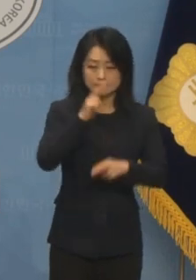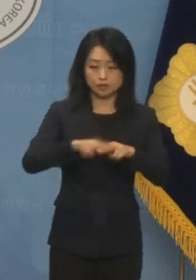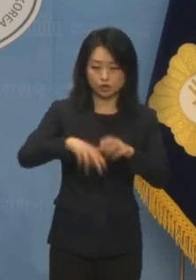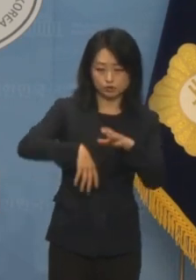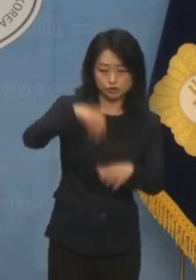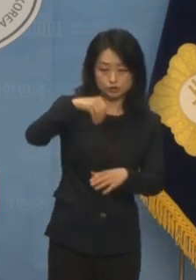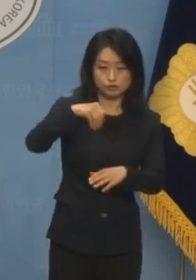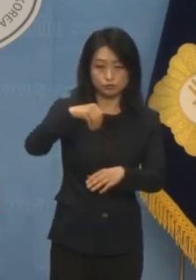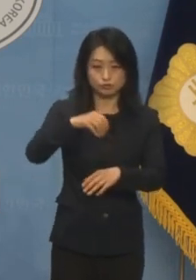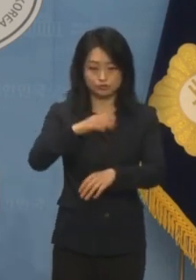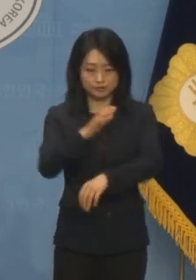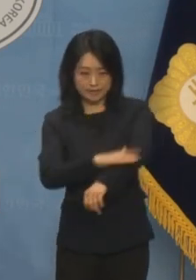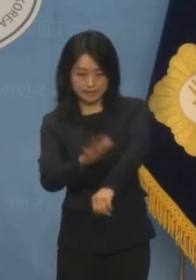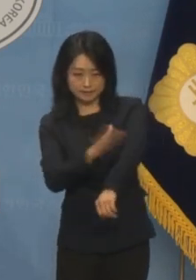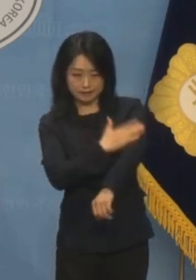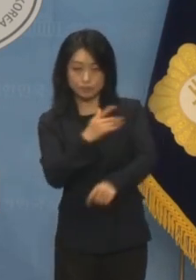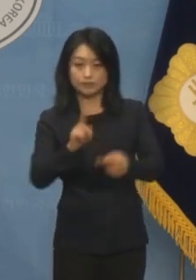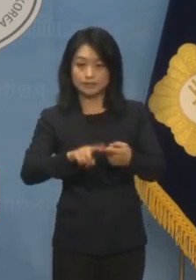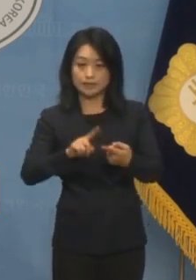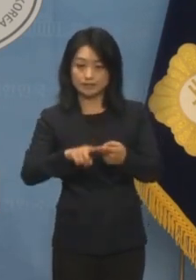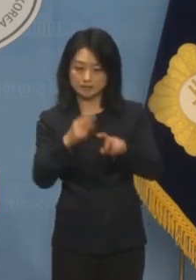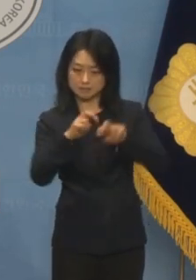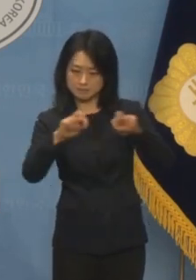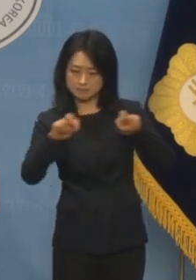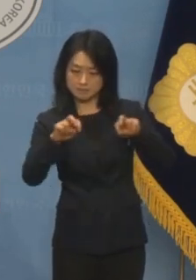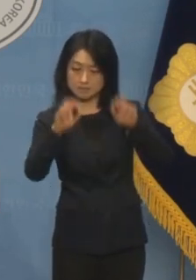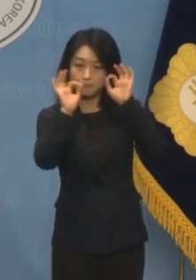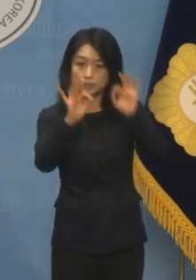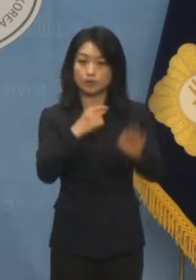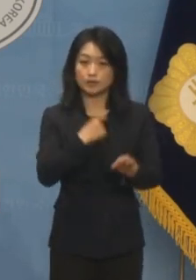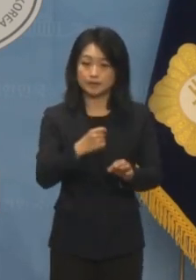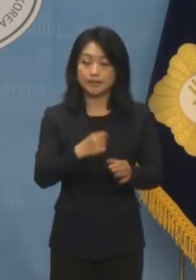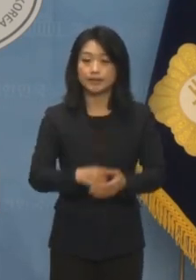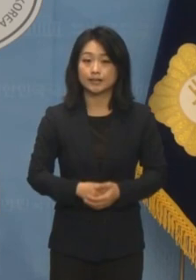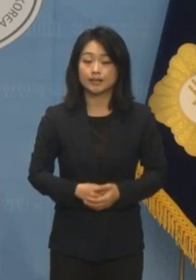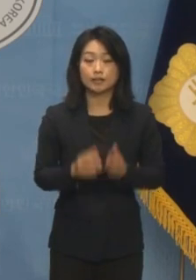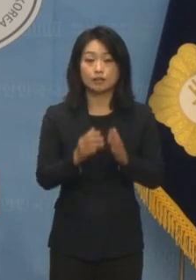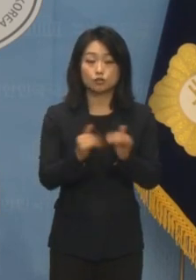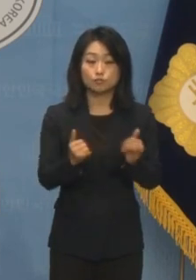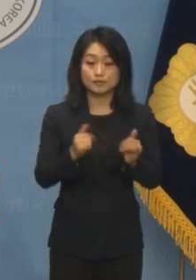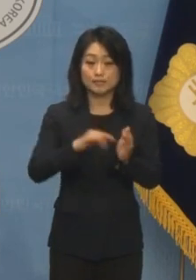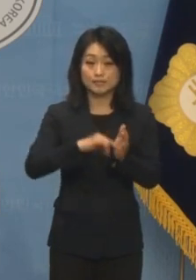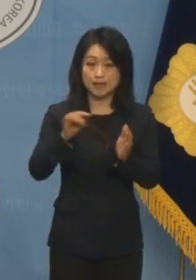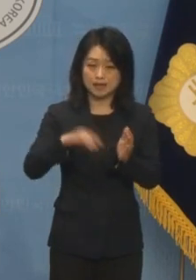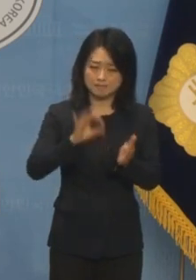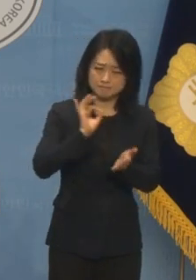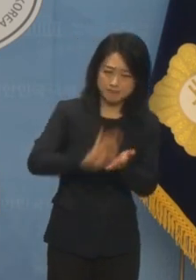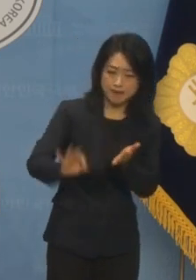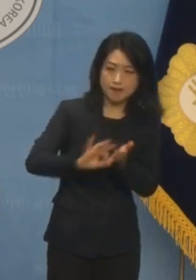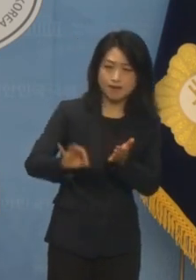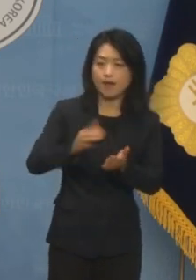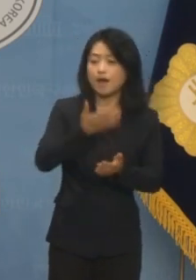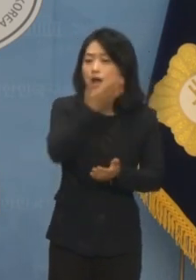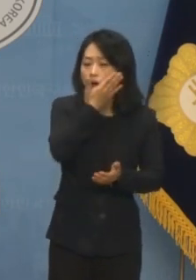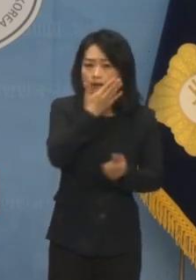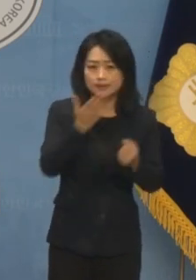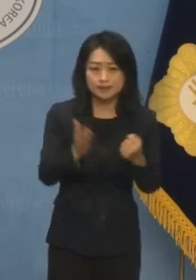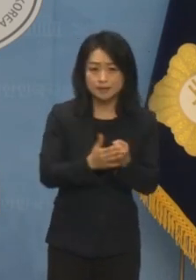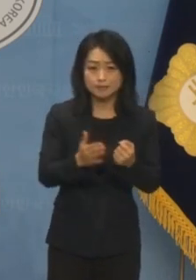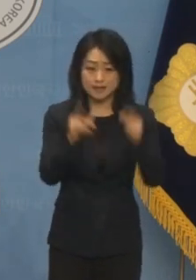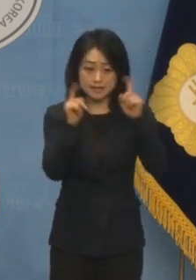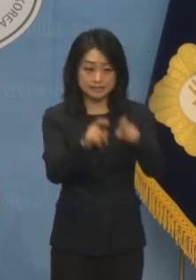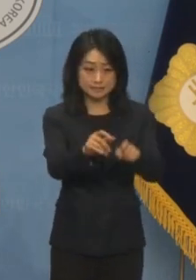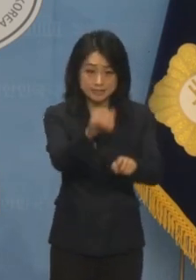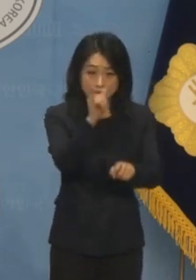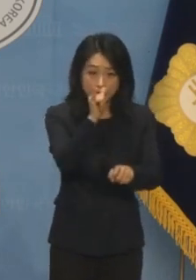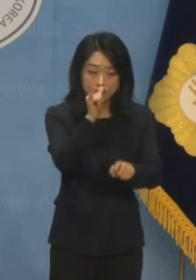사업의 타당성과 경제성을 따지겠습니다. 국민 혈세 수천억 원이 허투루 쓰이지 않도록